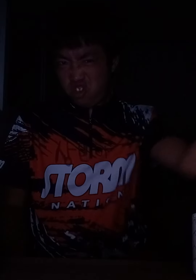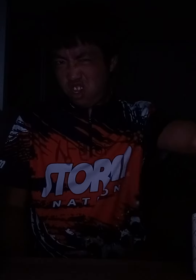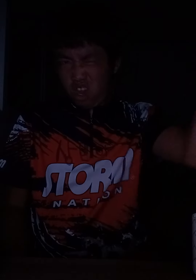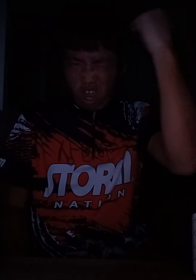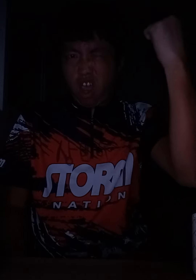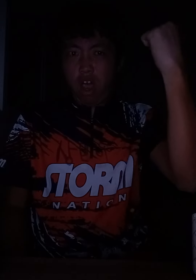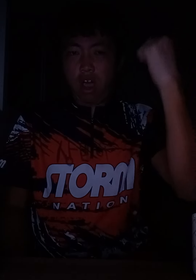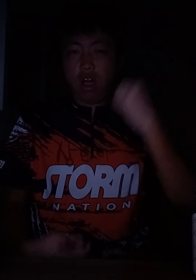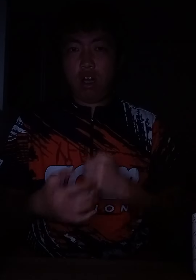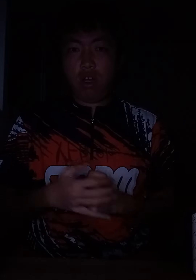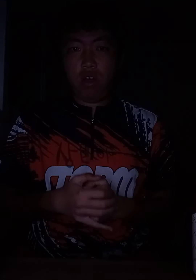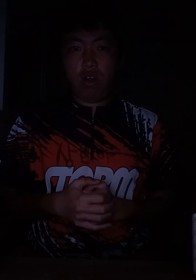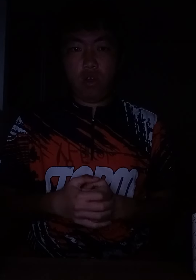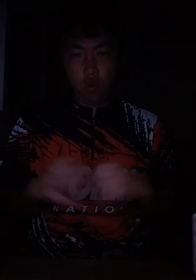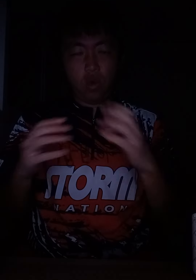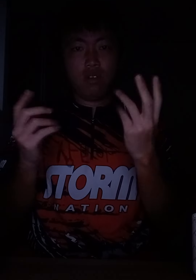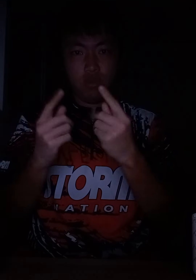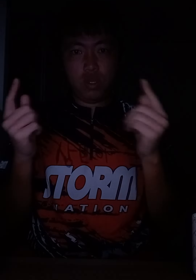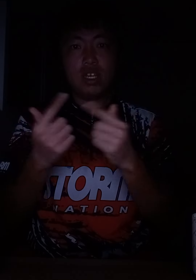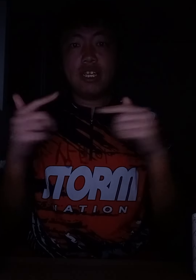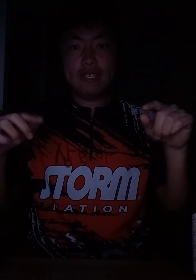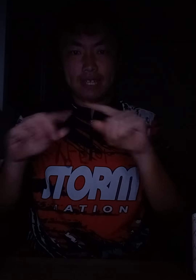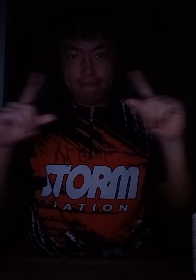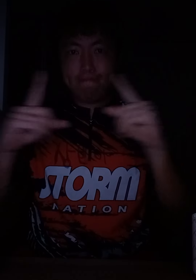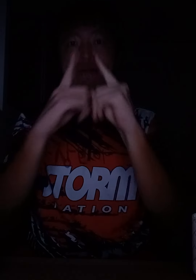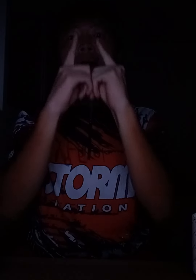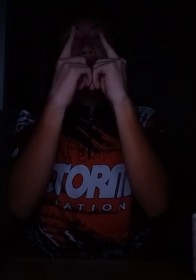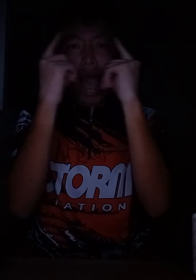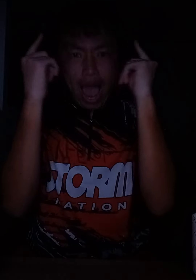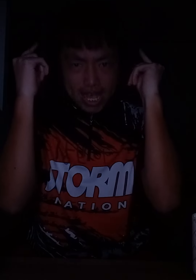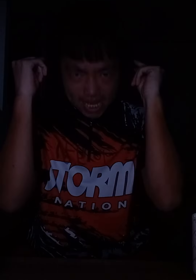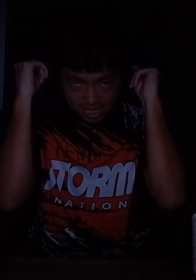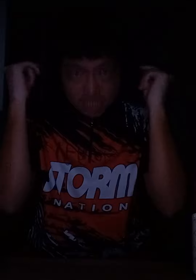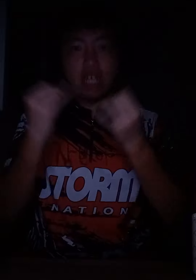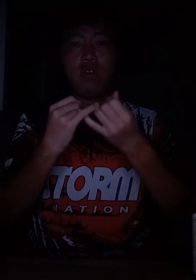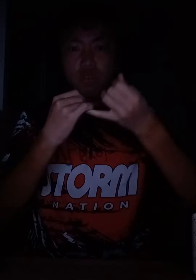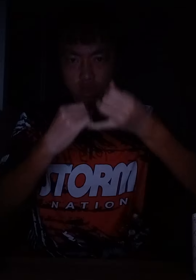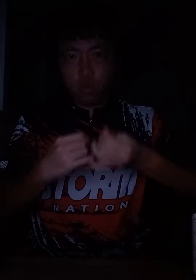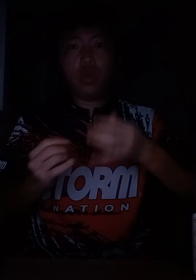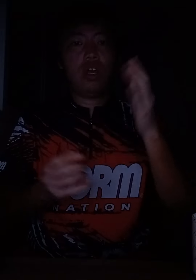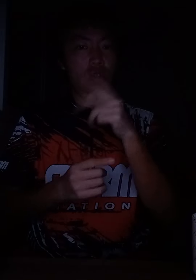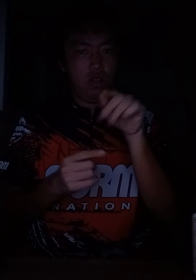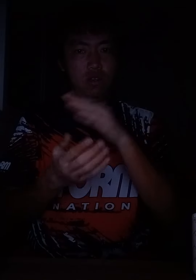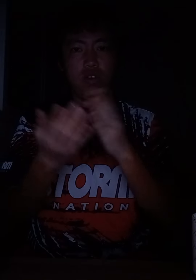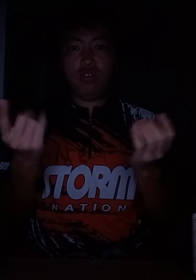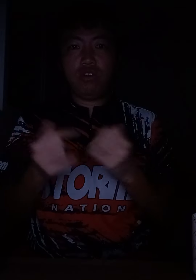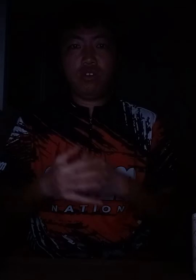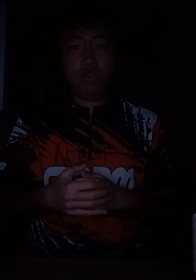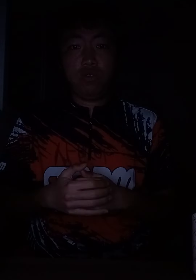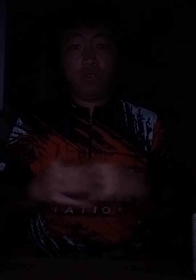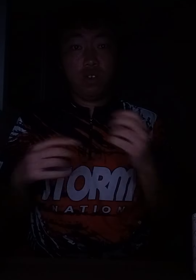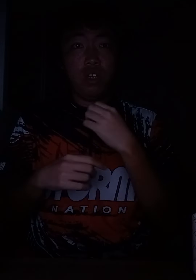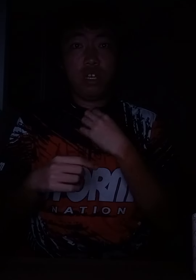했거든요. 5월부터 대중교통을 이용할 때 마스크 착용을 의무화하도록 한 이후 이로 인한 시비